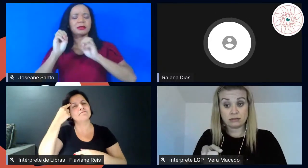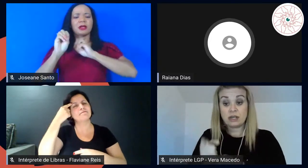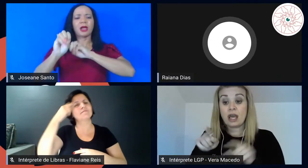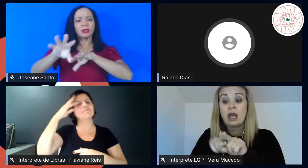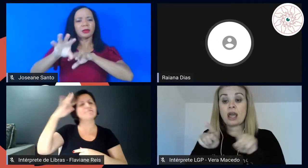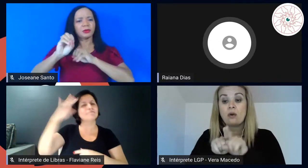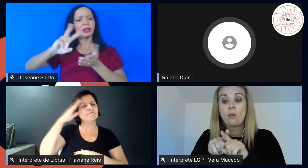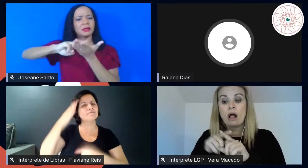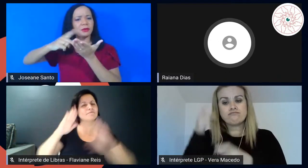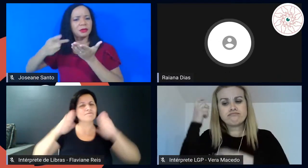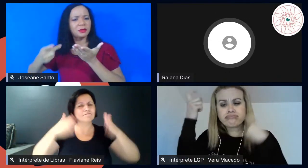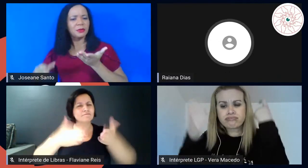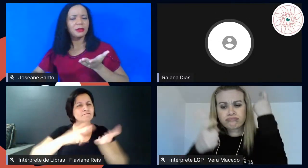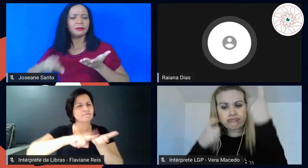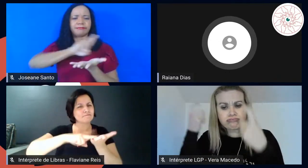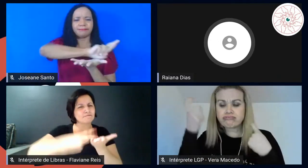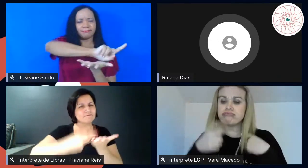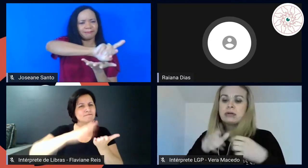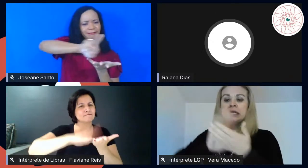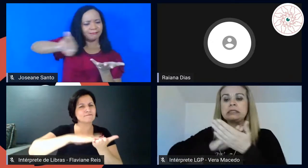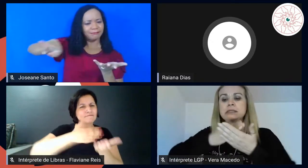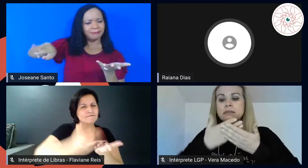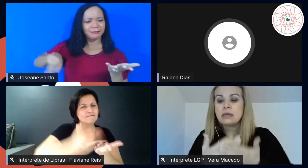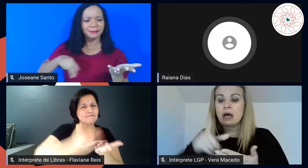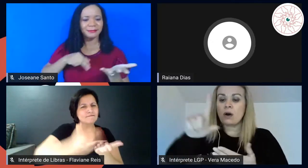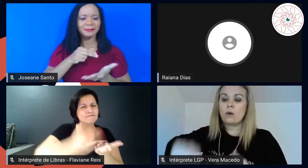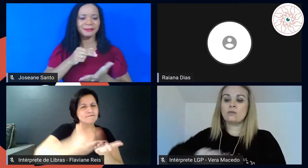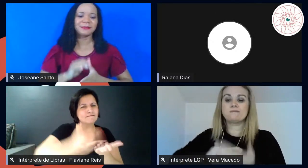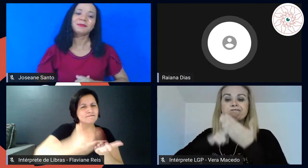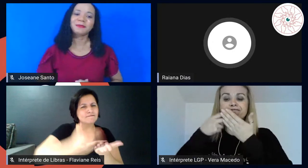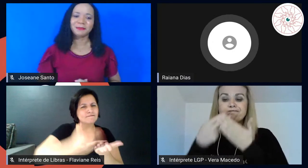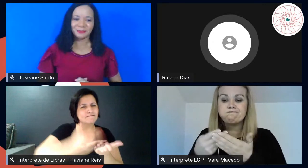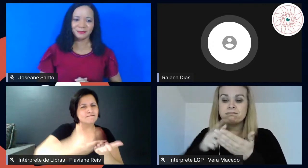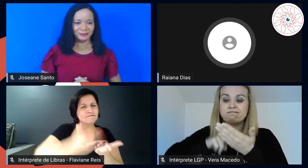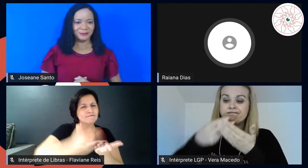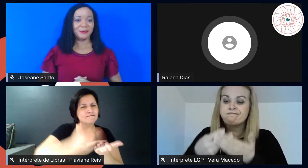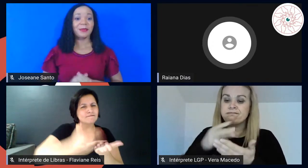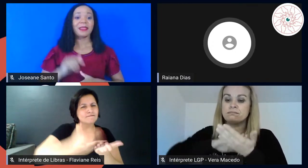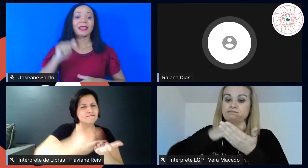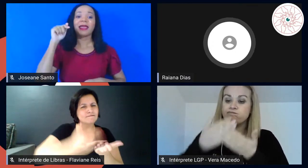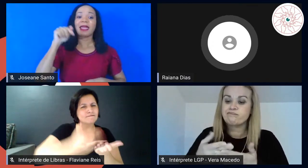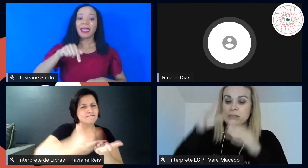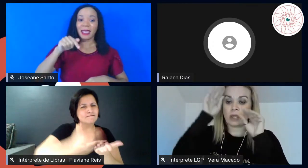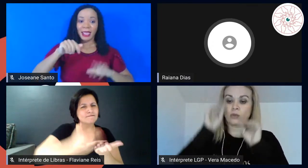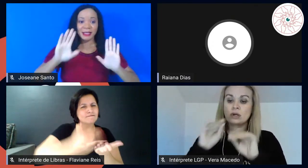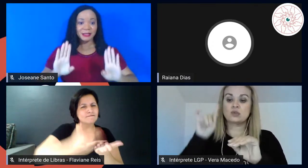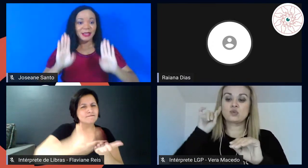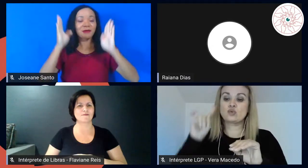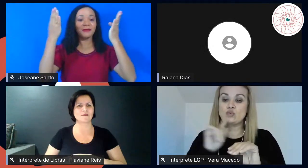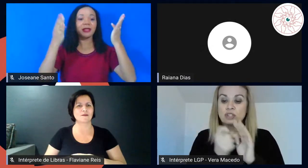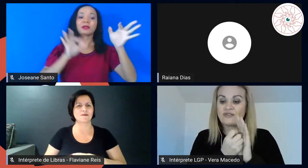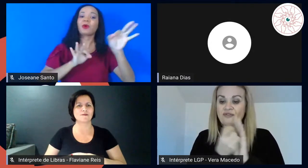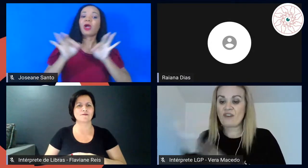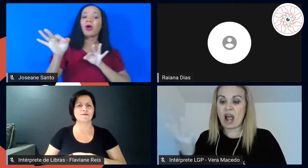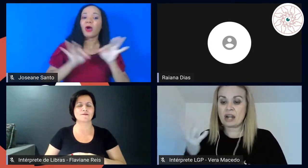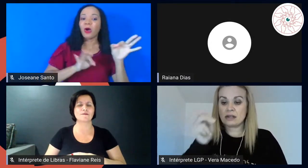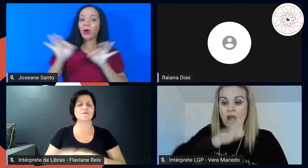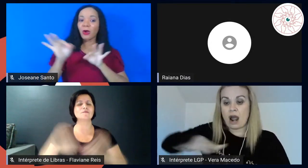trazem reflexões sobre tradução, interpretação, educação de surdos nas diversas